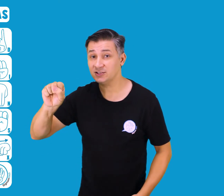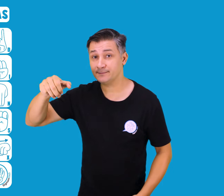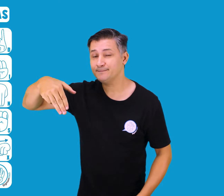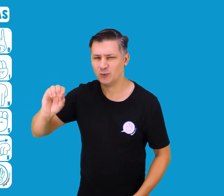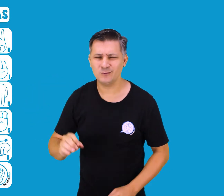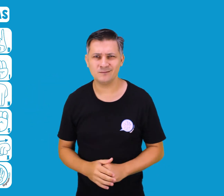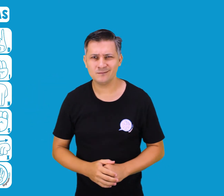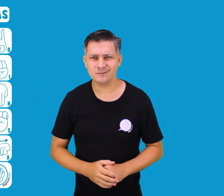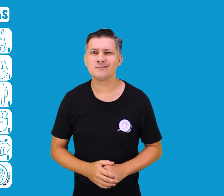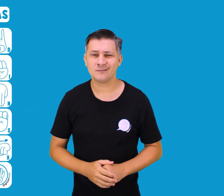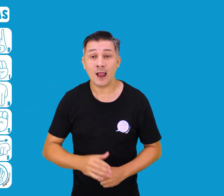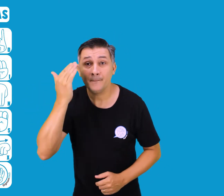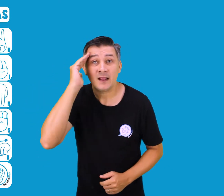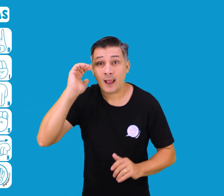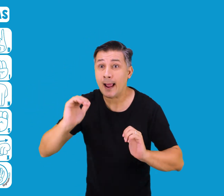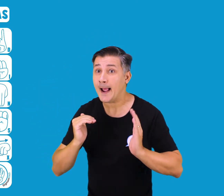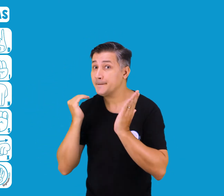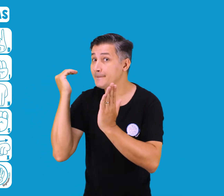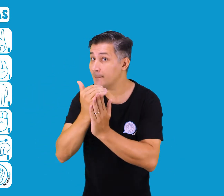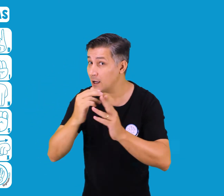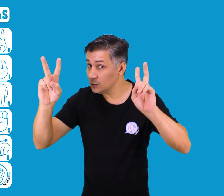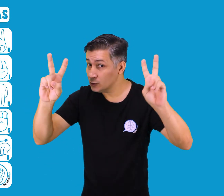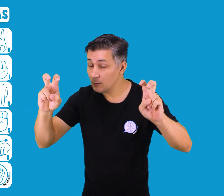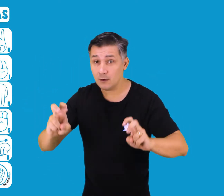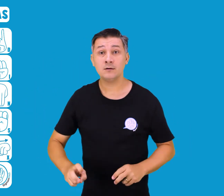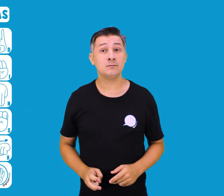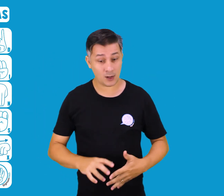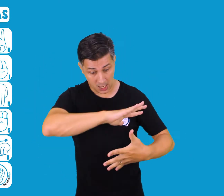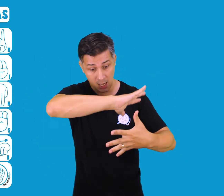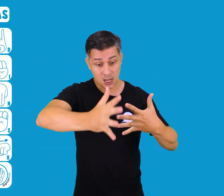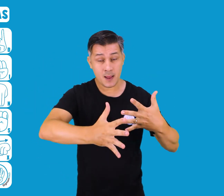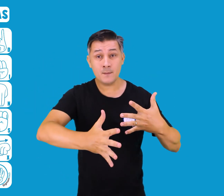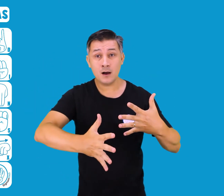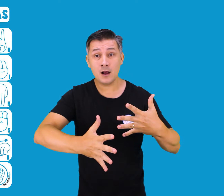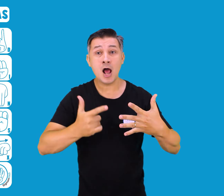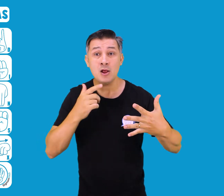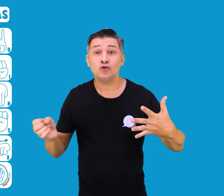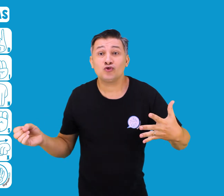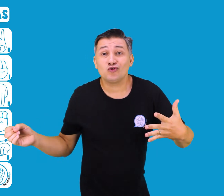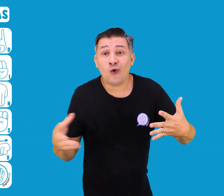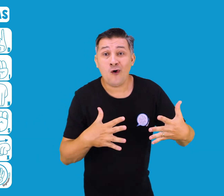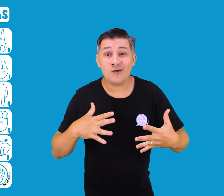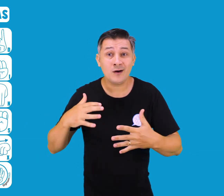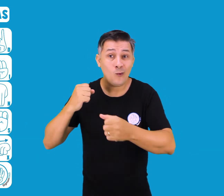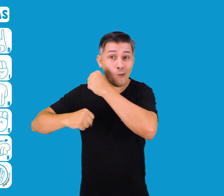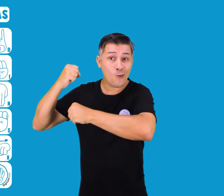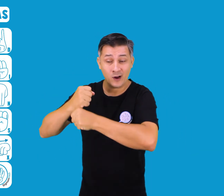línguas. Para termos uma imersão dessa questão, é preciso salientar que Libras é uma